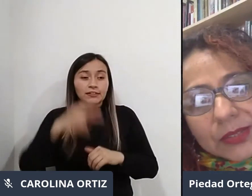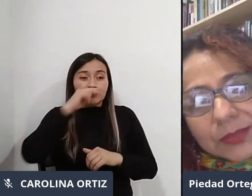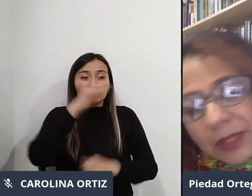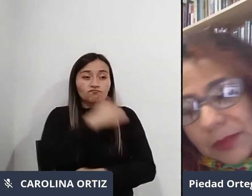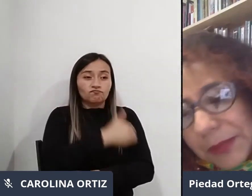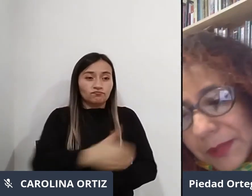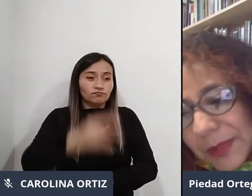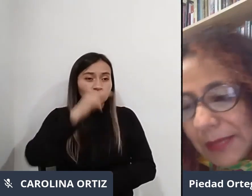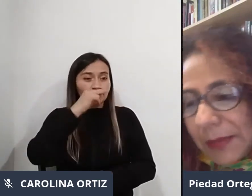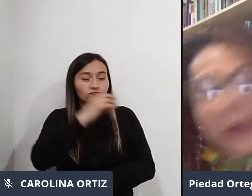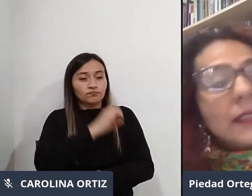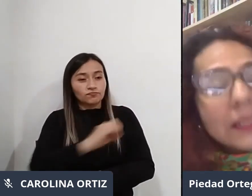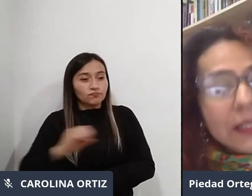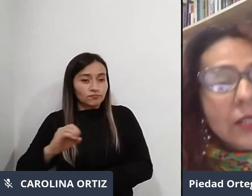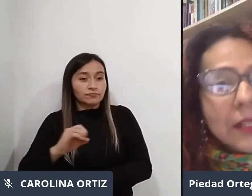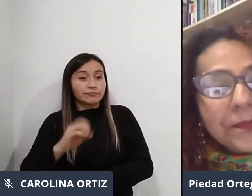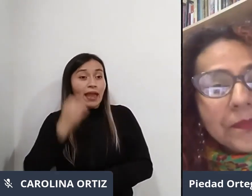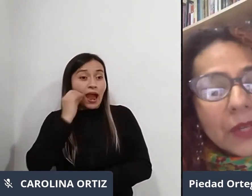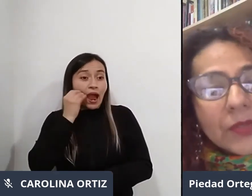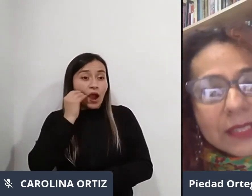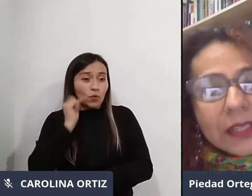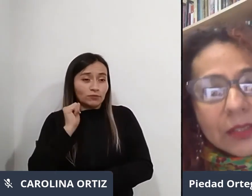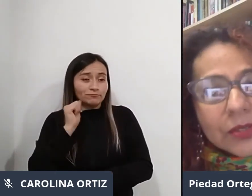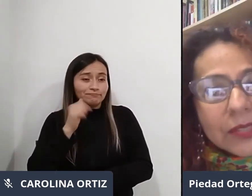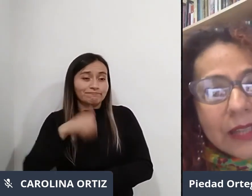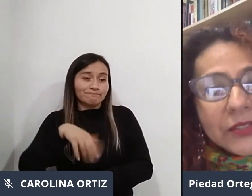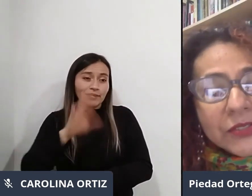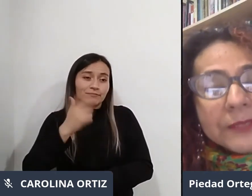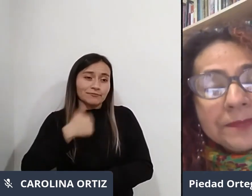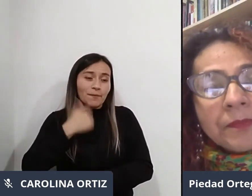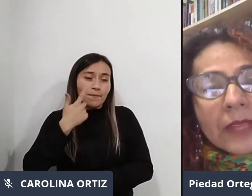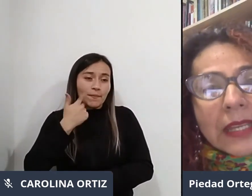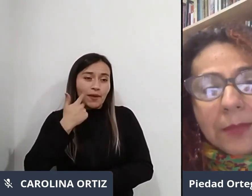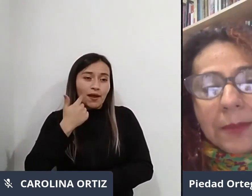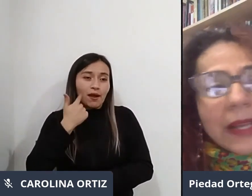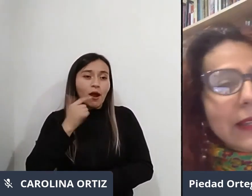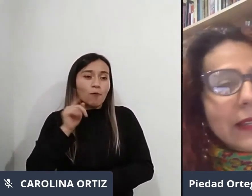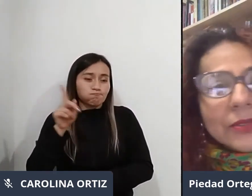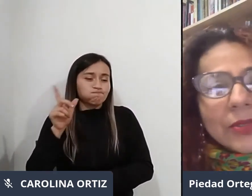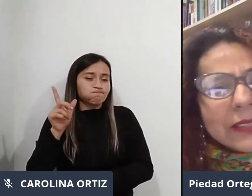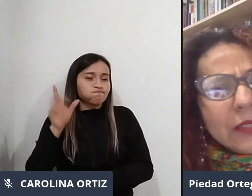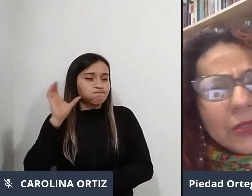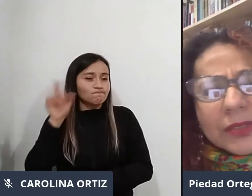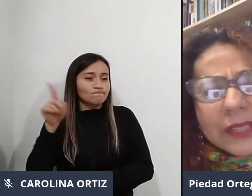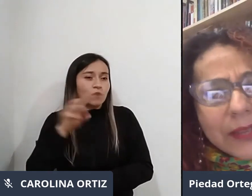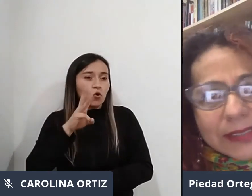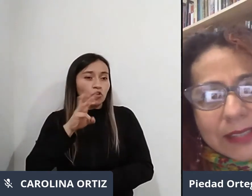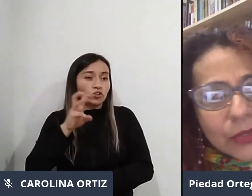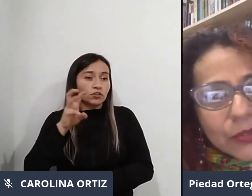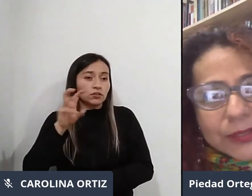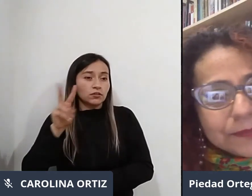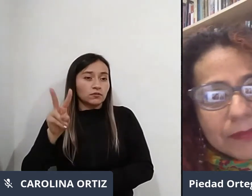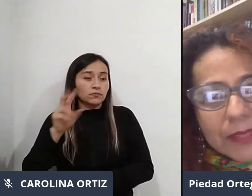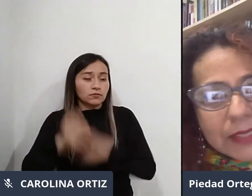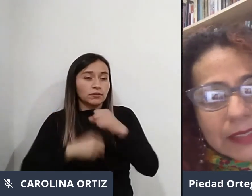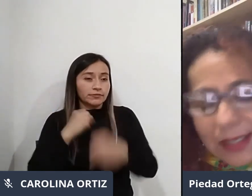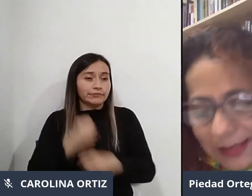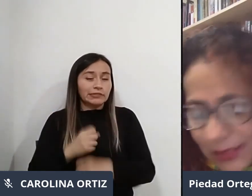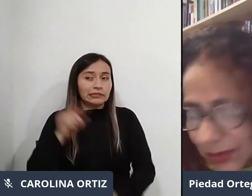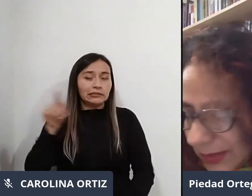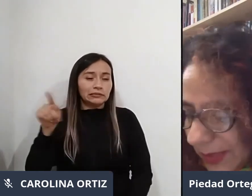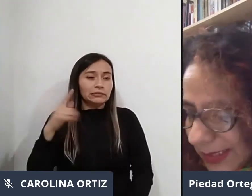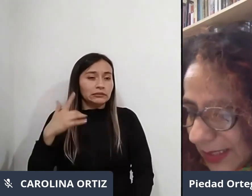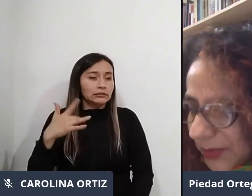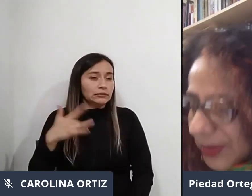abuelos. Bueno, primero porque mi padre tiene 82 años y para él esto ha sido devastador, sí, ha